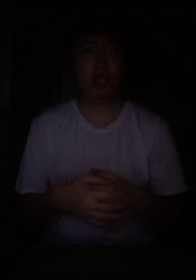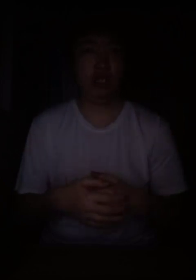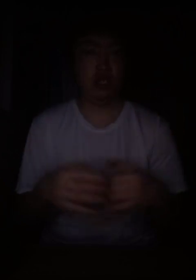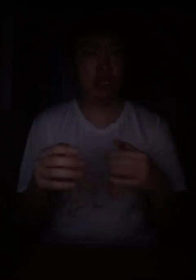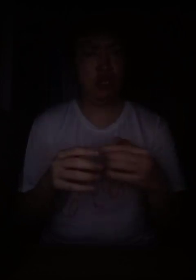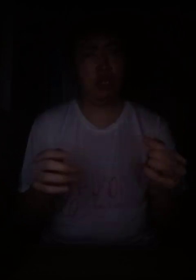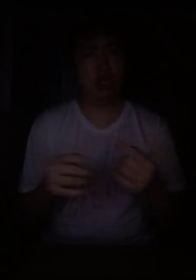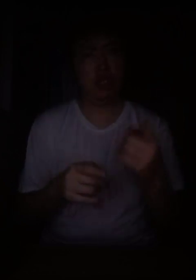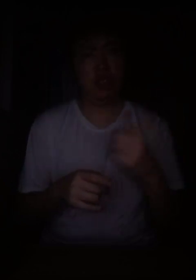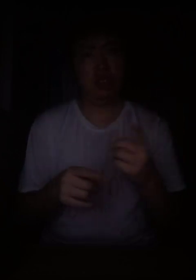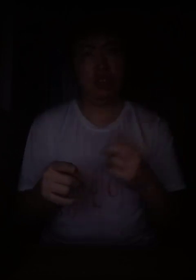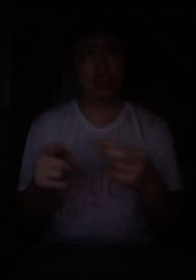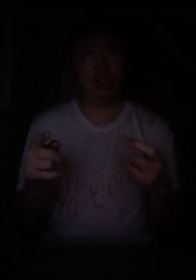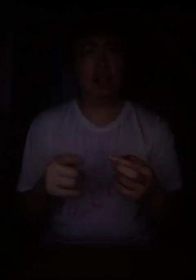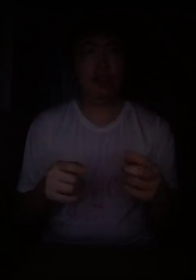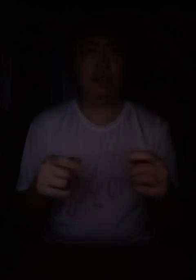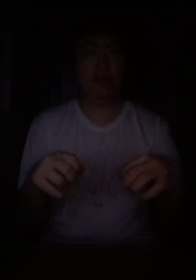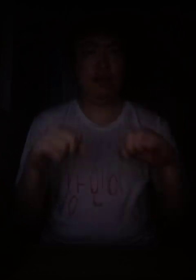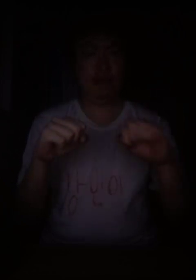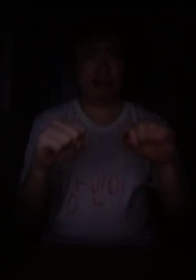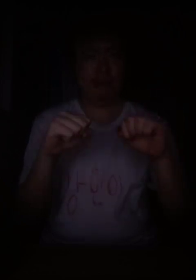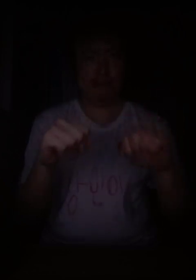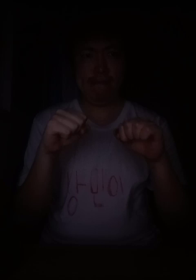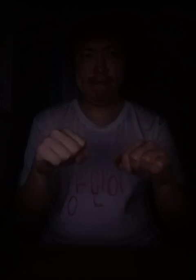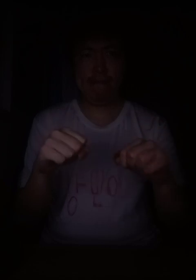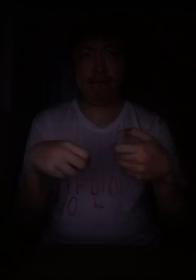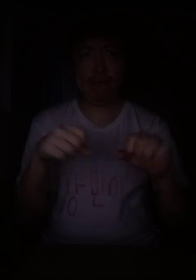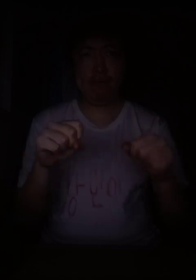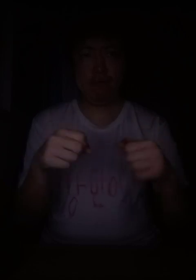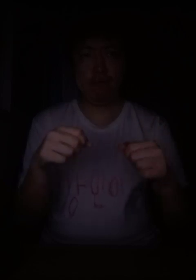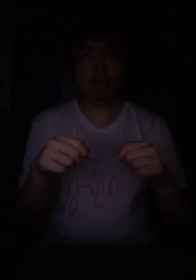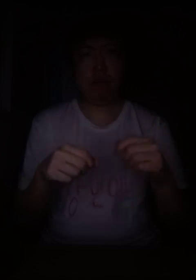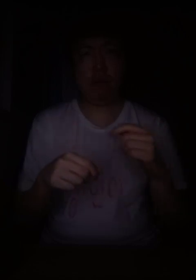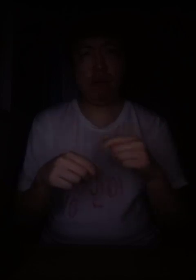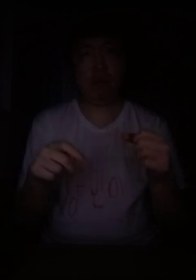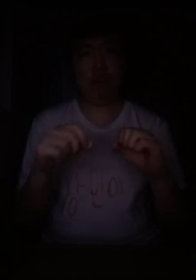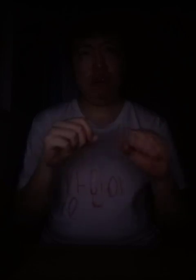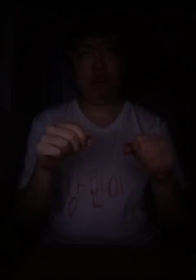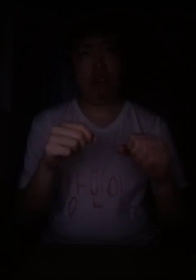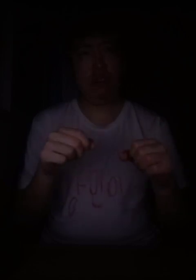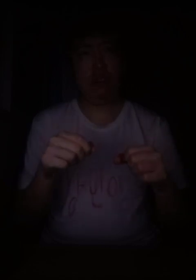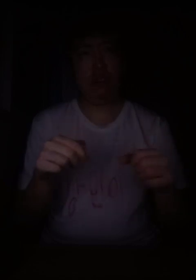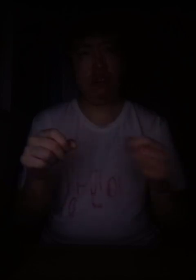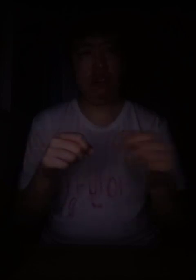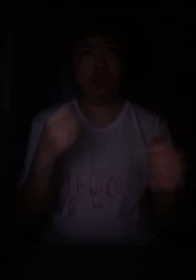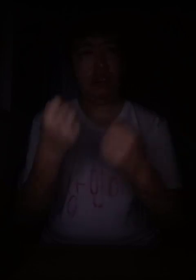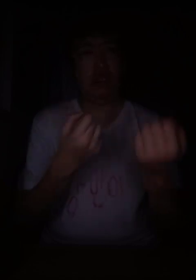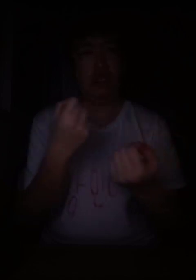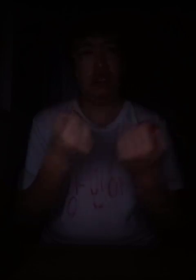있는지 모르니까 이런 형체들을 보시고 미치지 않게 오토바이나 자전거나 깔아앉아있으면 안